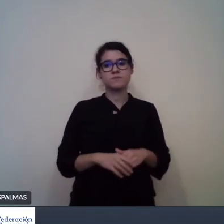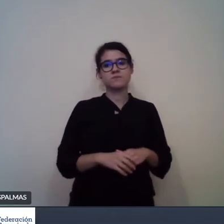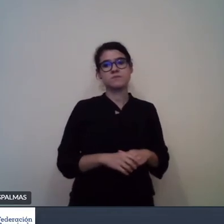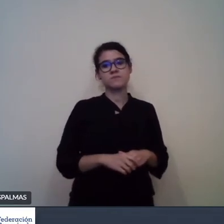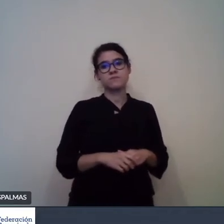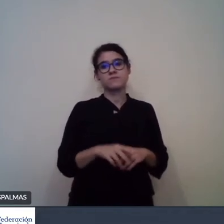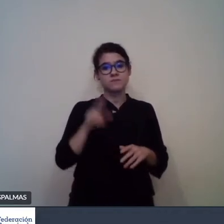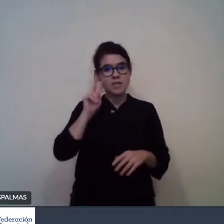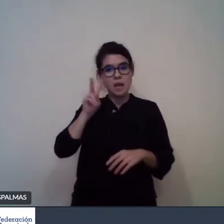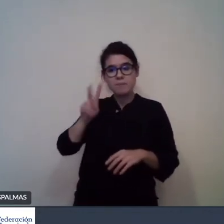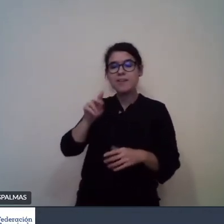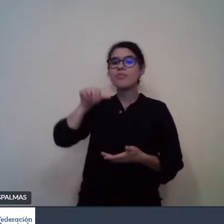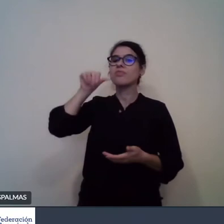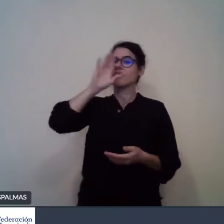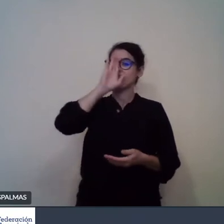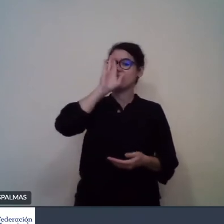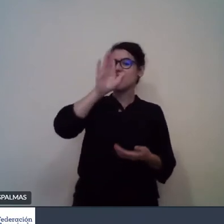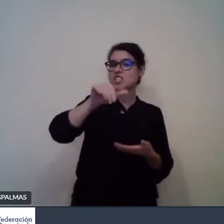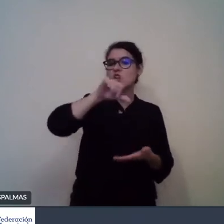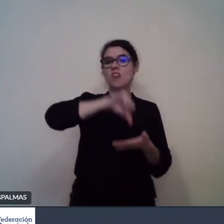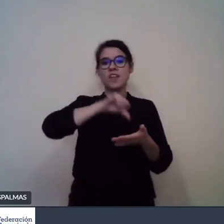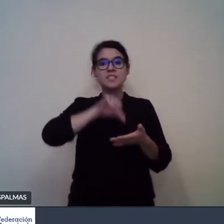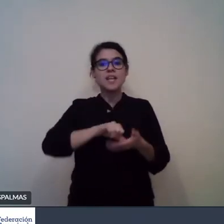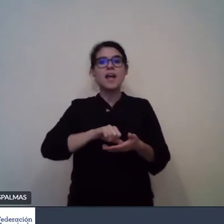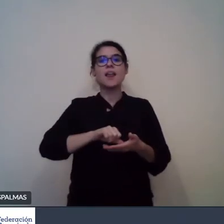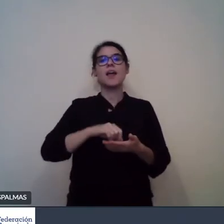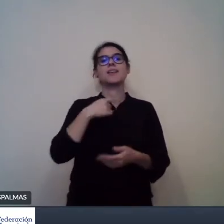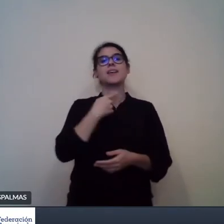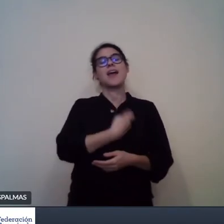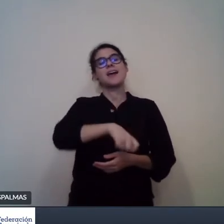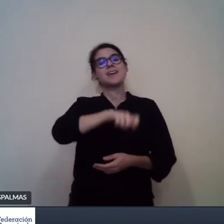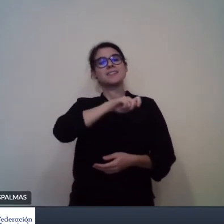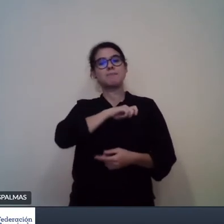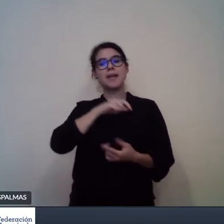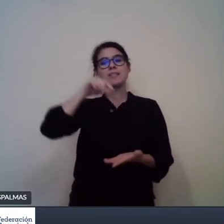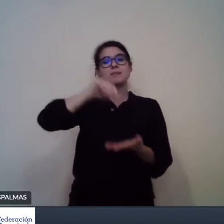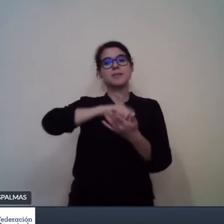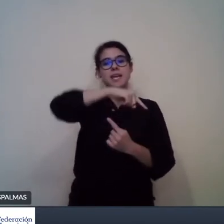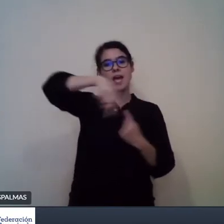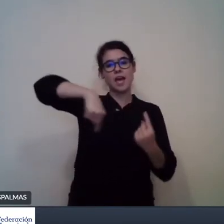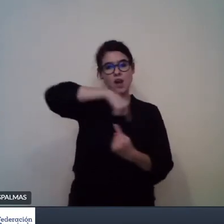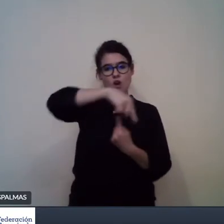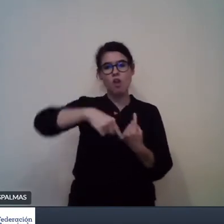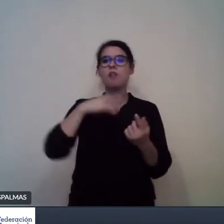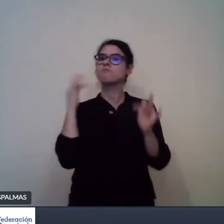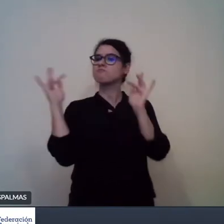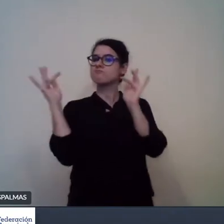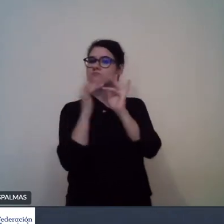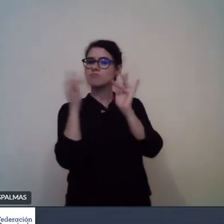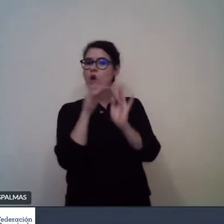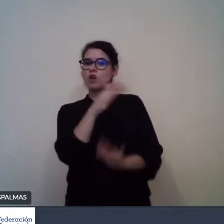Directo central, Spanish pick and roll, contacto.